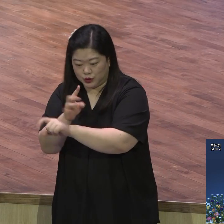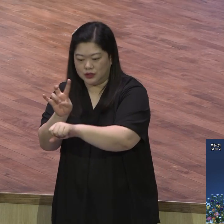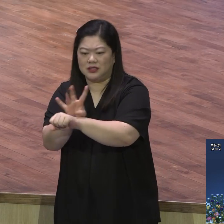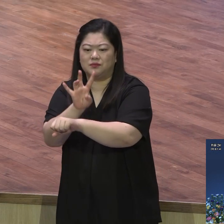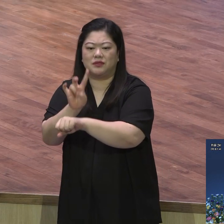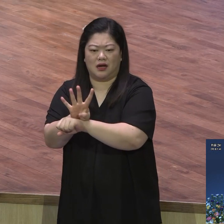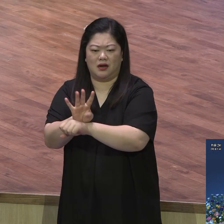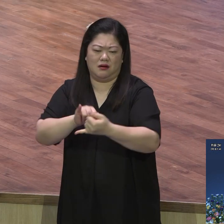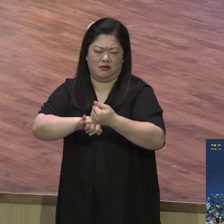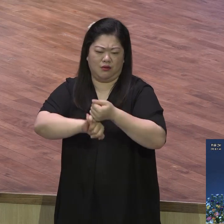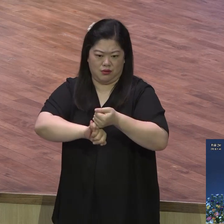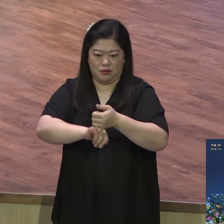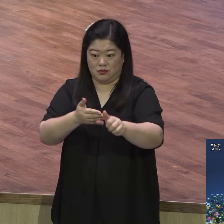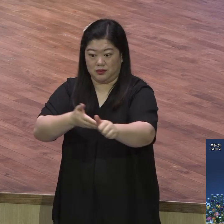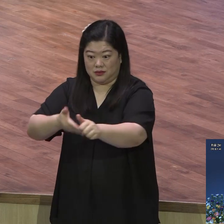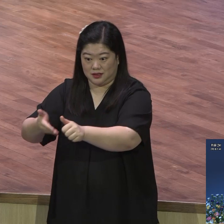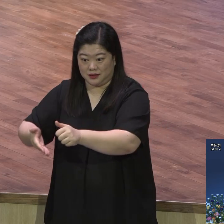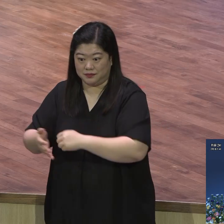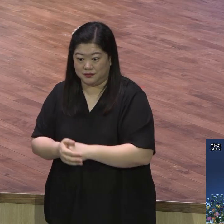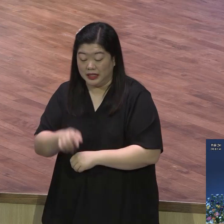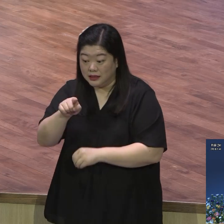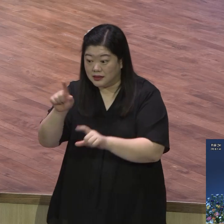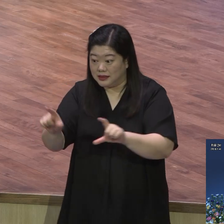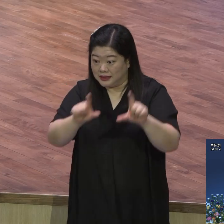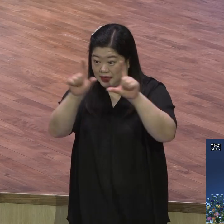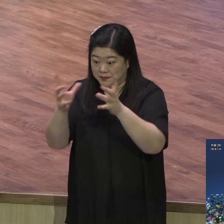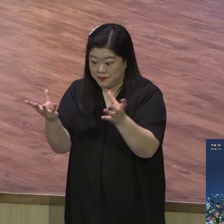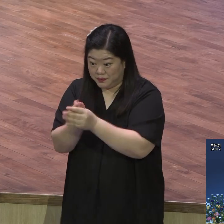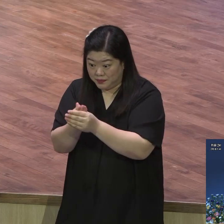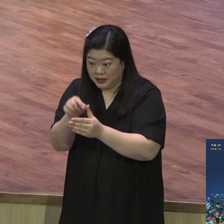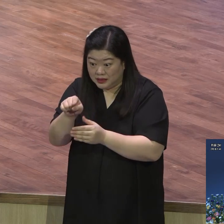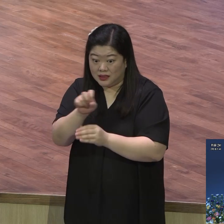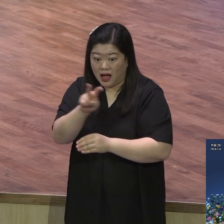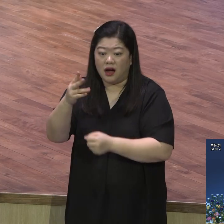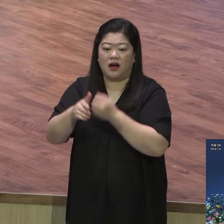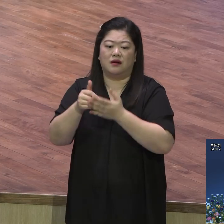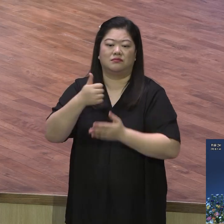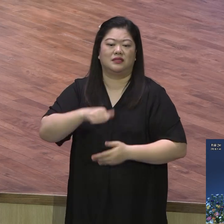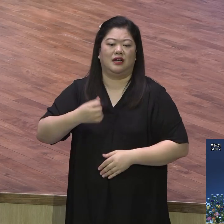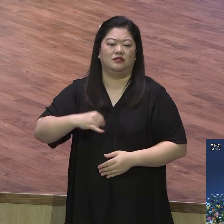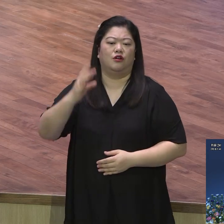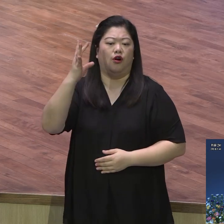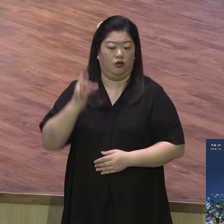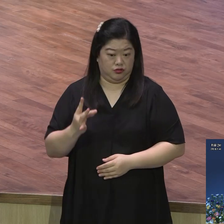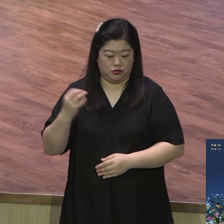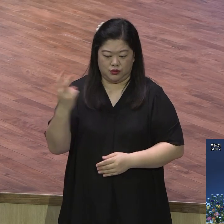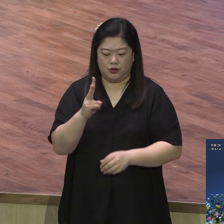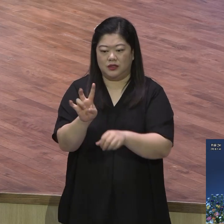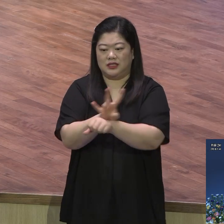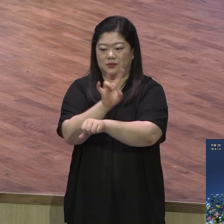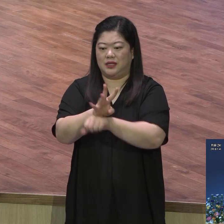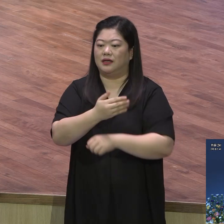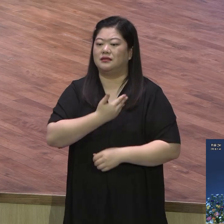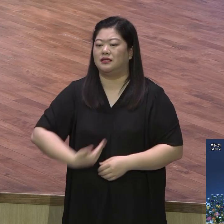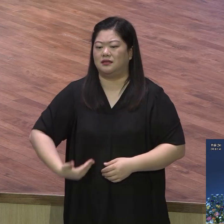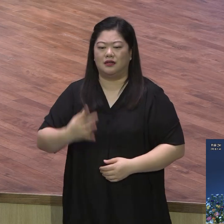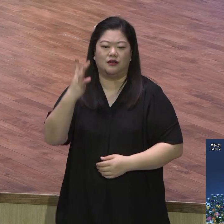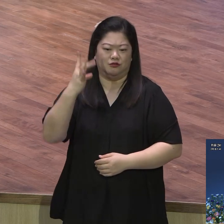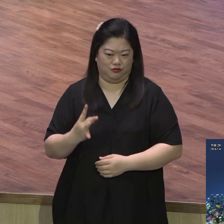치유받고 치유하는 그런 삶을 살아가는 것이 중요합니다. 그것이 이수사 제자의 삶이에요. 지금